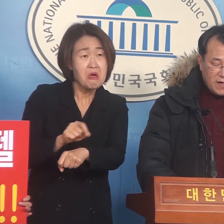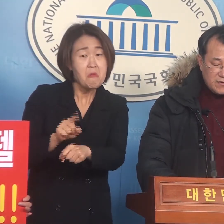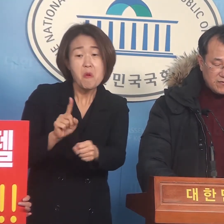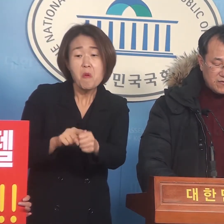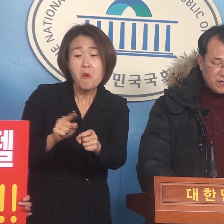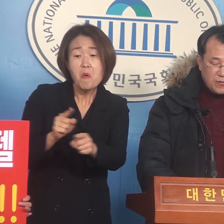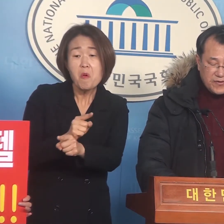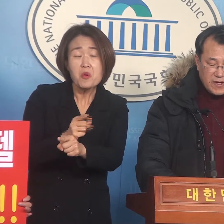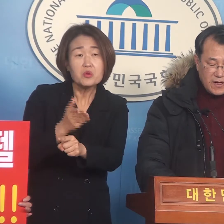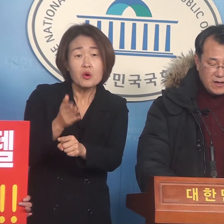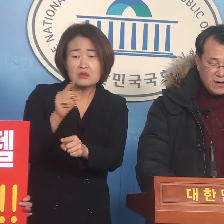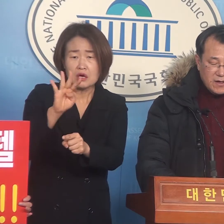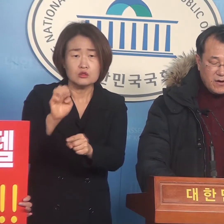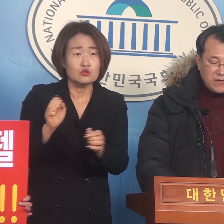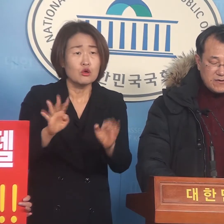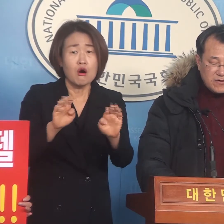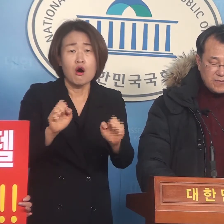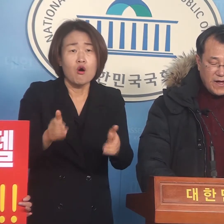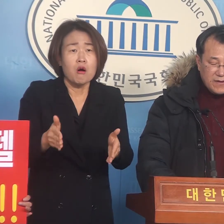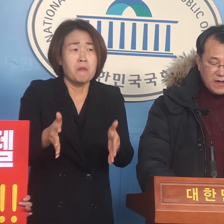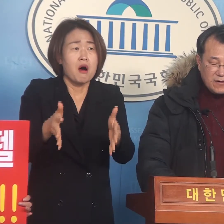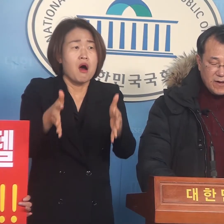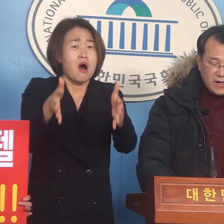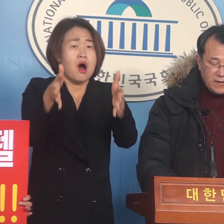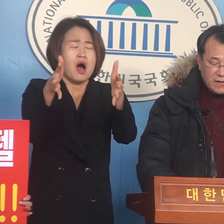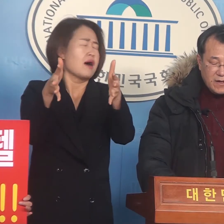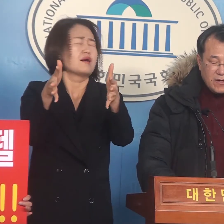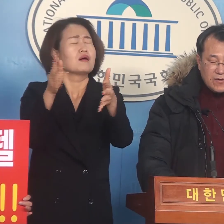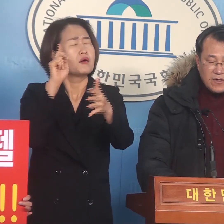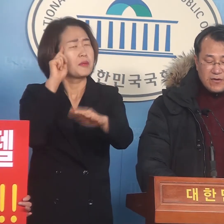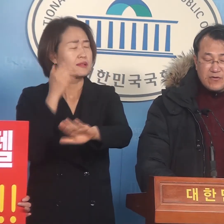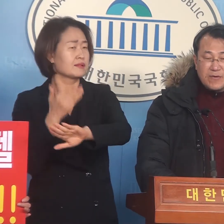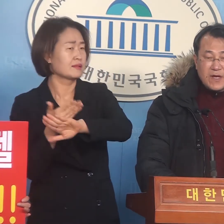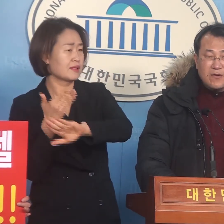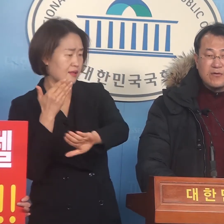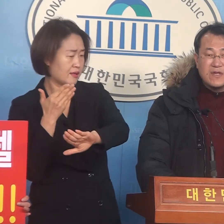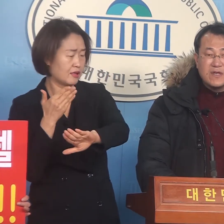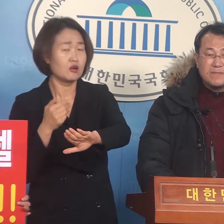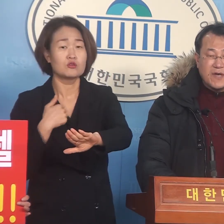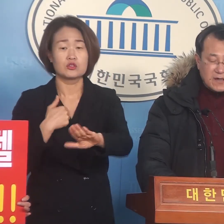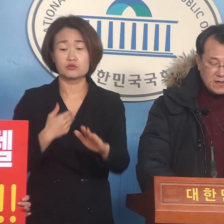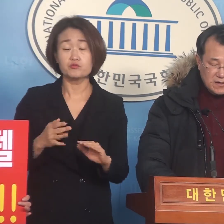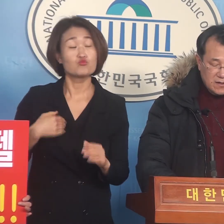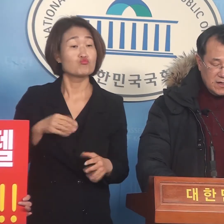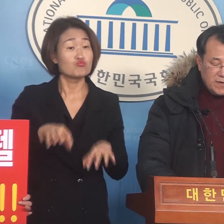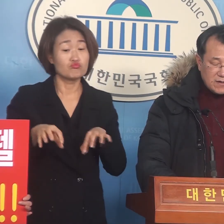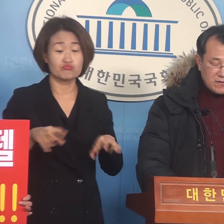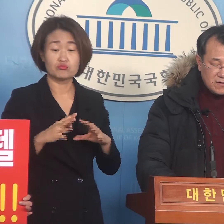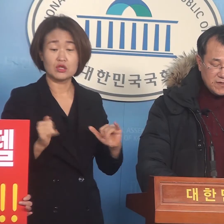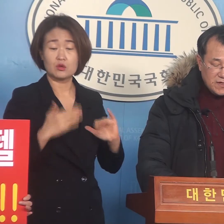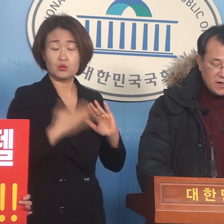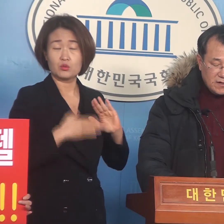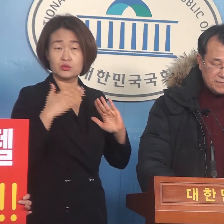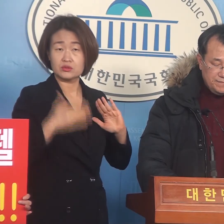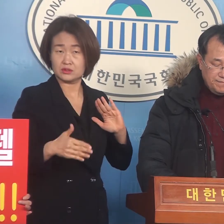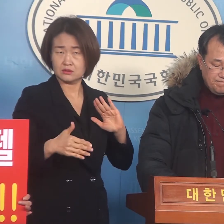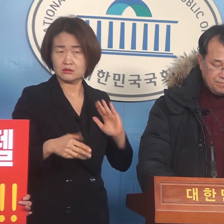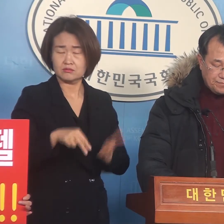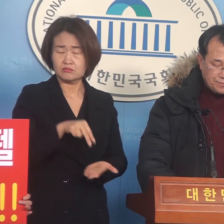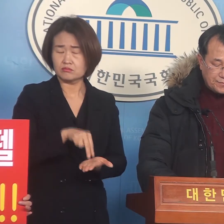변경과 49층 오피스텔 건설 추진 반대에 관한 귀인동 주민의 공식 입장을